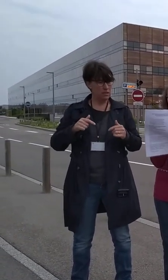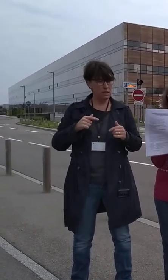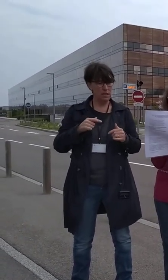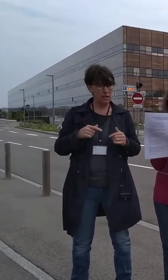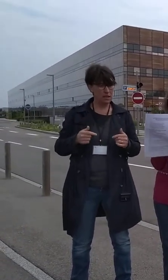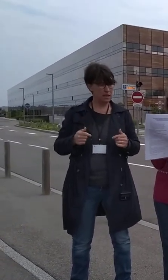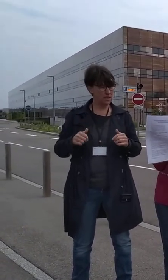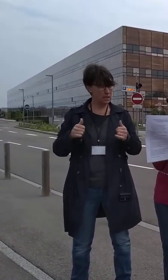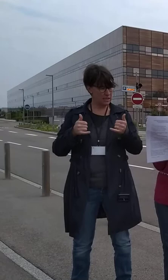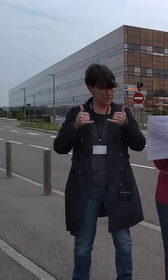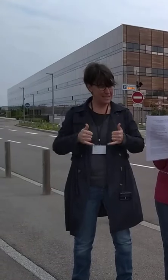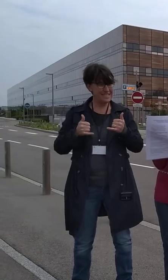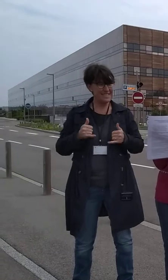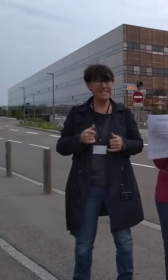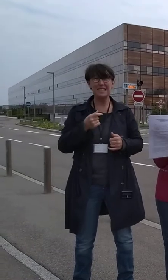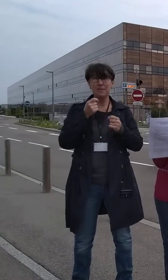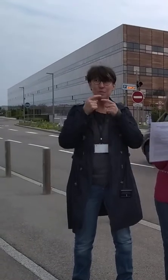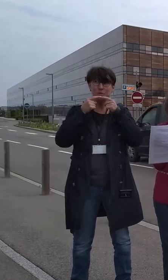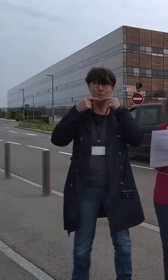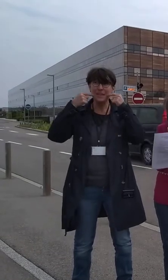faire sourire.